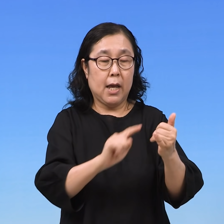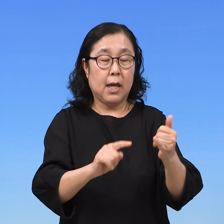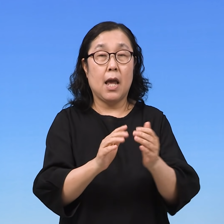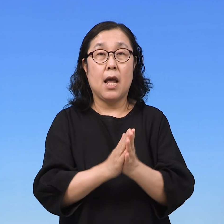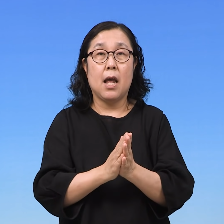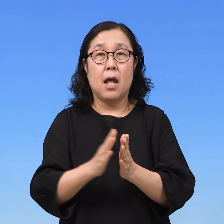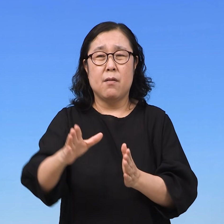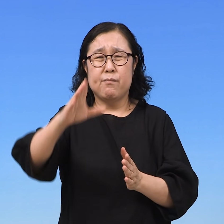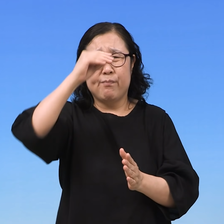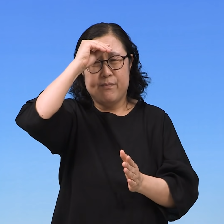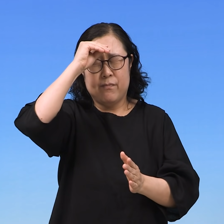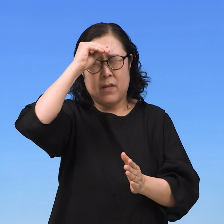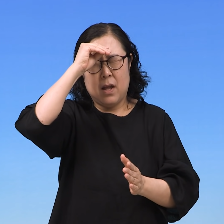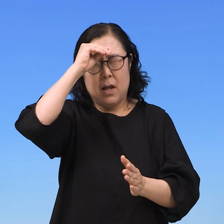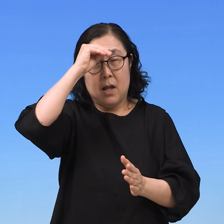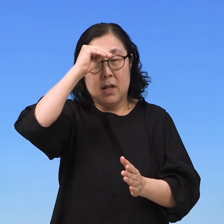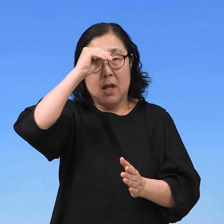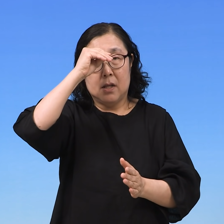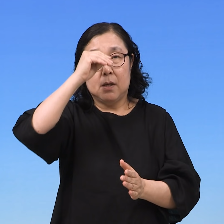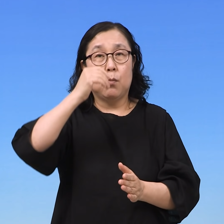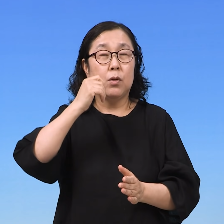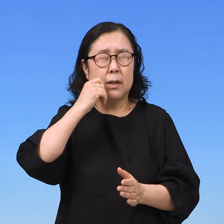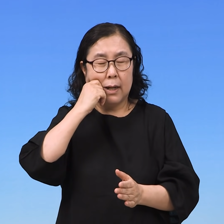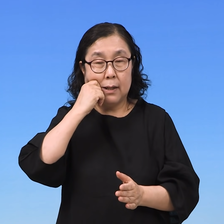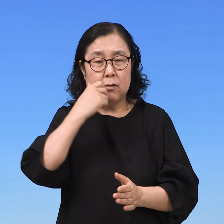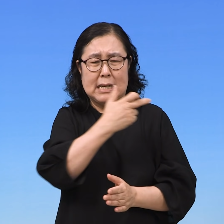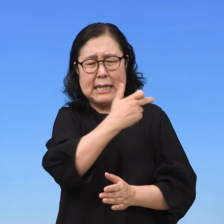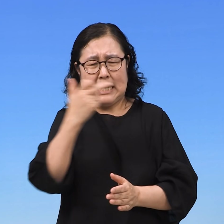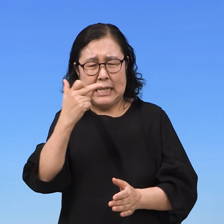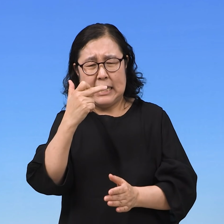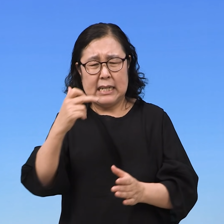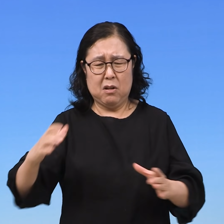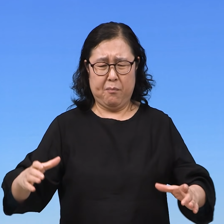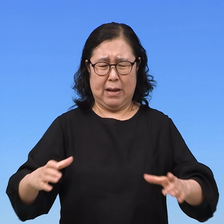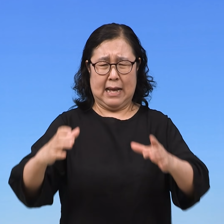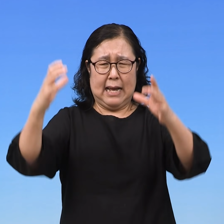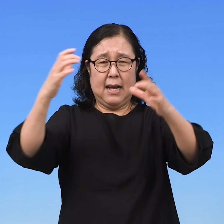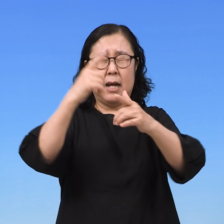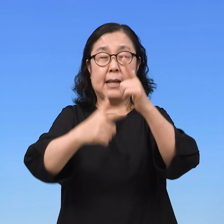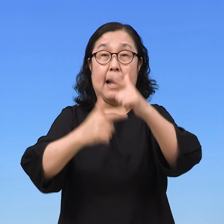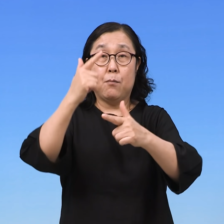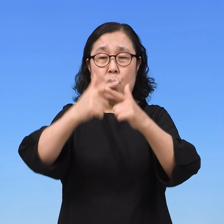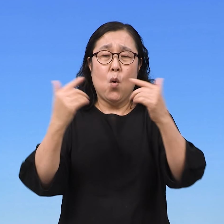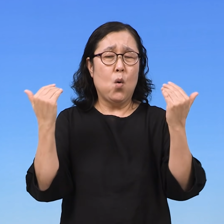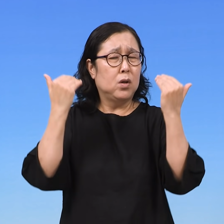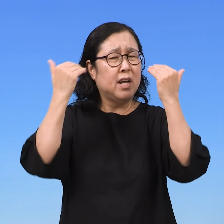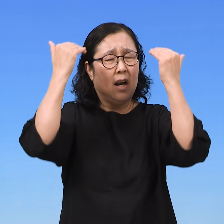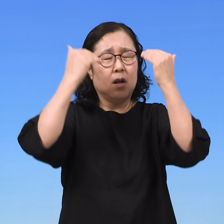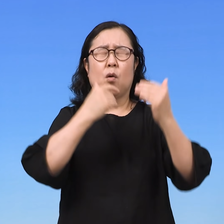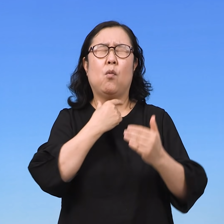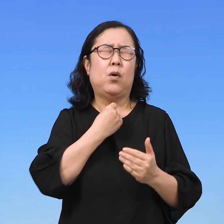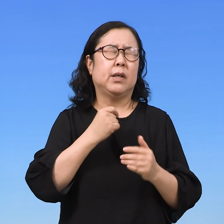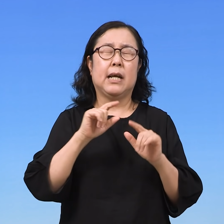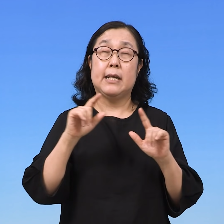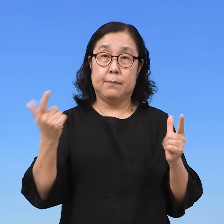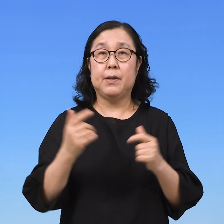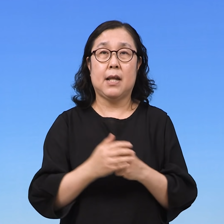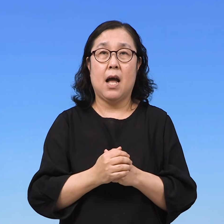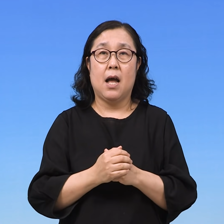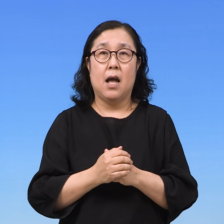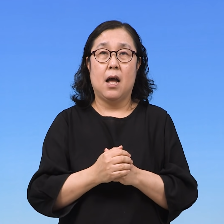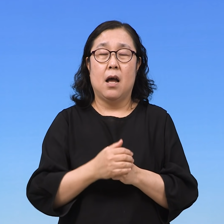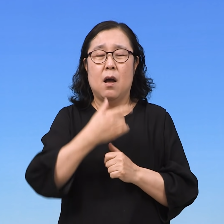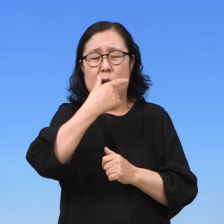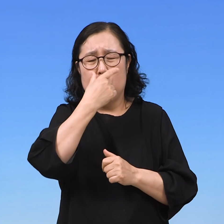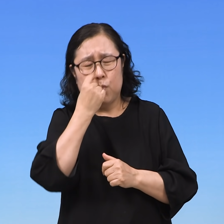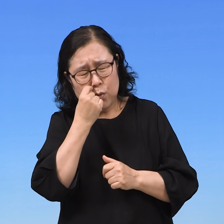누구도 흉내낼 수 없는 거목이 되는 거 원하지 않으세요. 비록 아브라함처럼 참 미숙하고 부족한 게